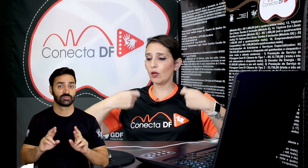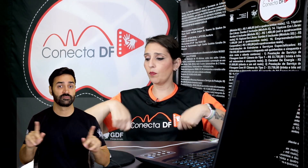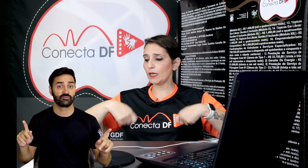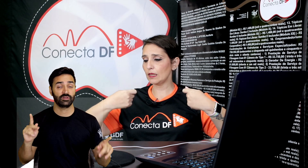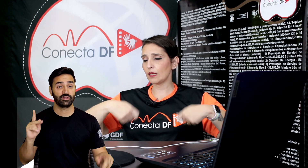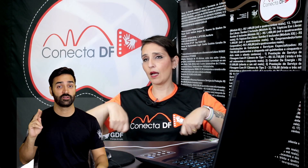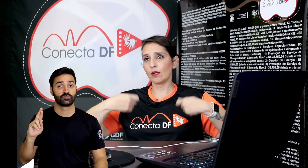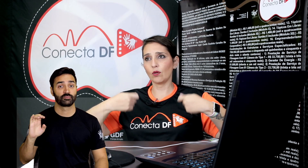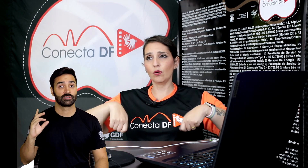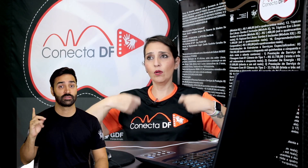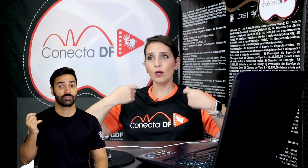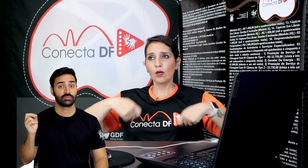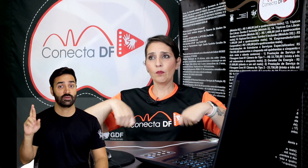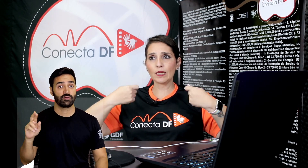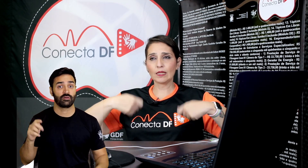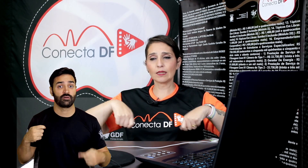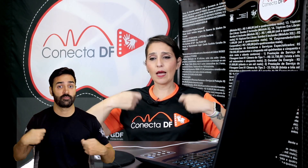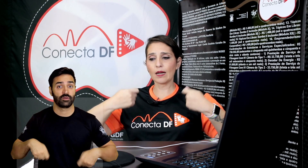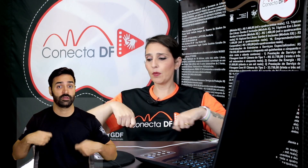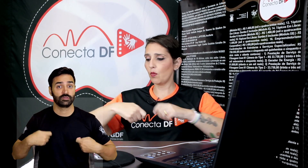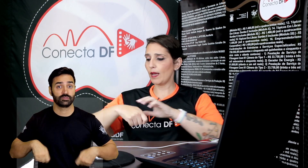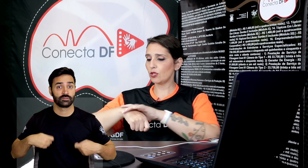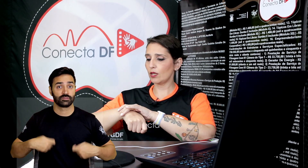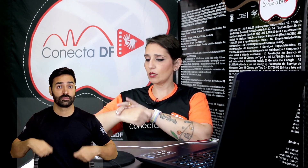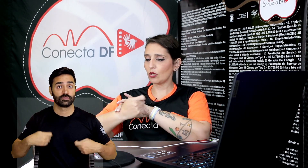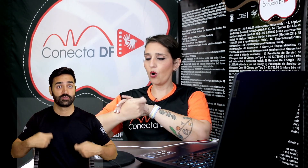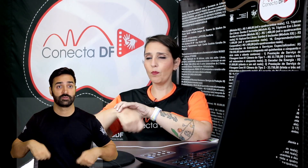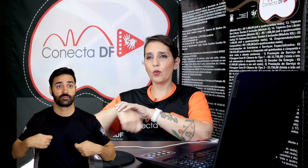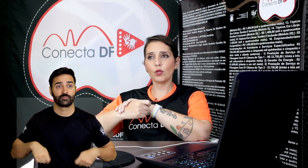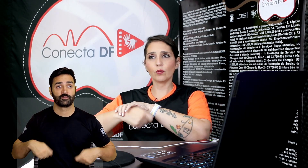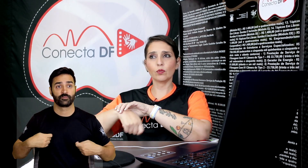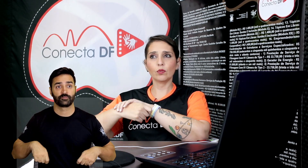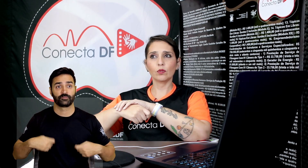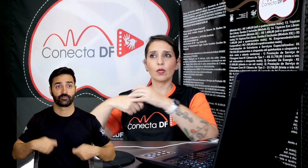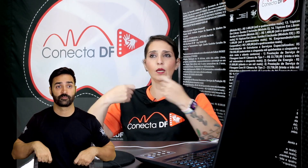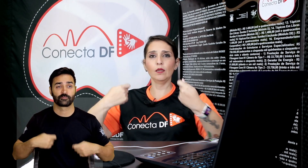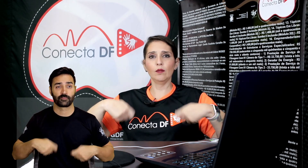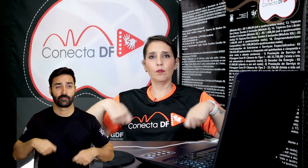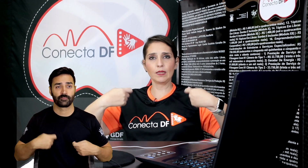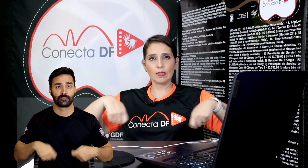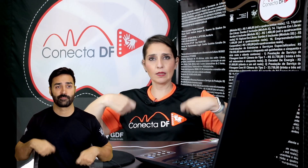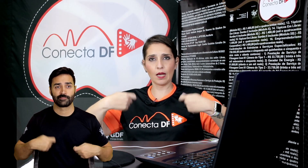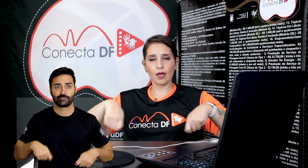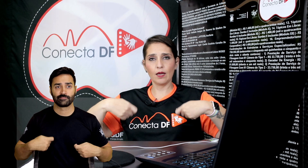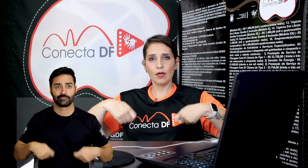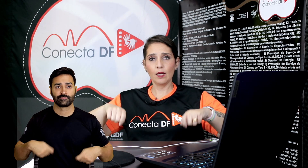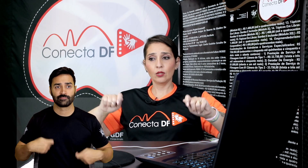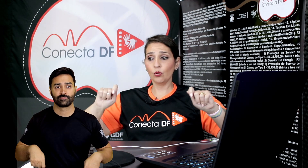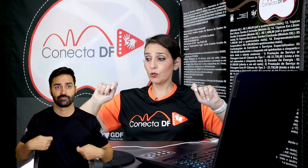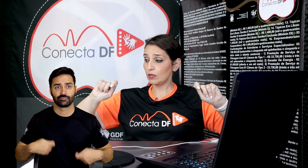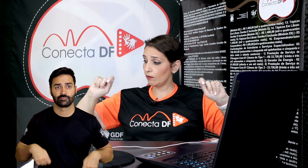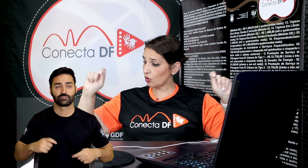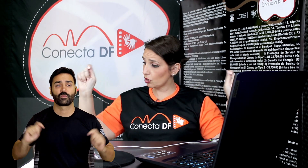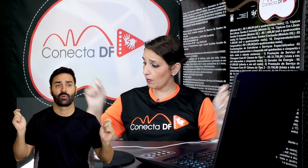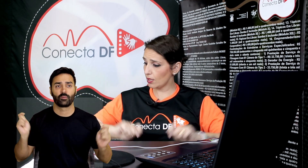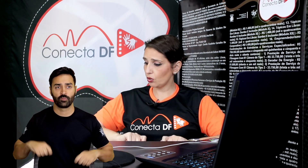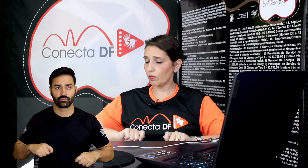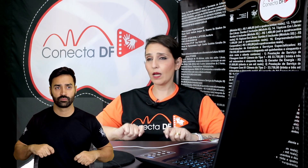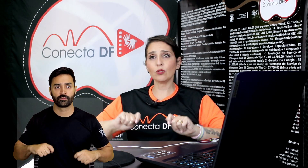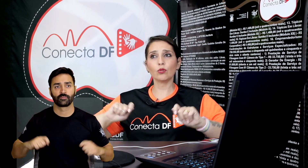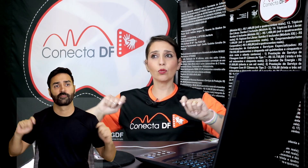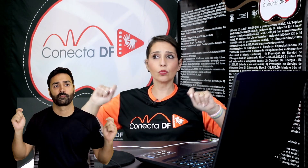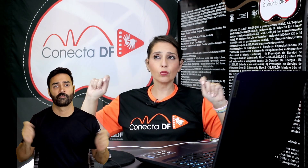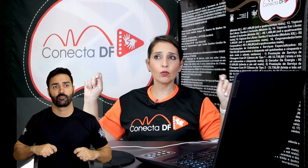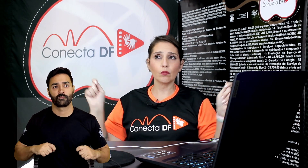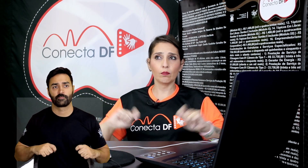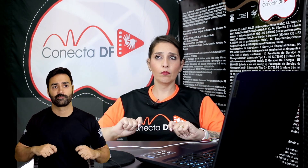já aprendeu precisar, ó. Precisar, a mão mexe aqui só o punho, né? Precisar. No possível, a gente mexe o